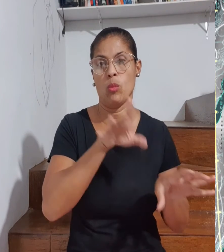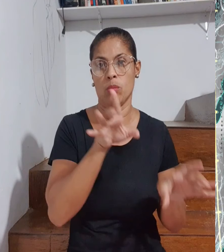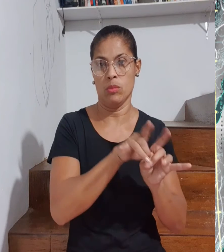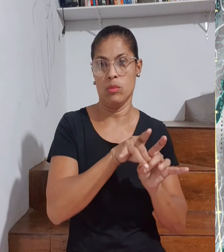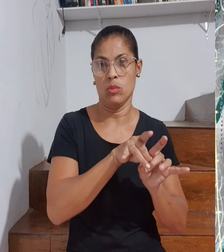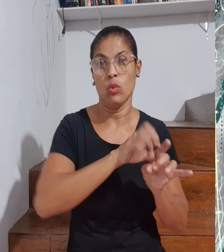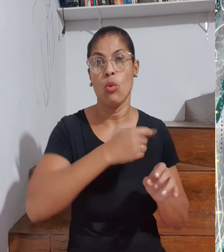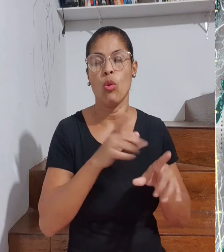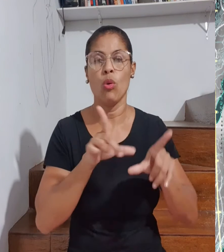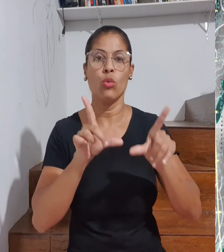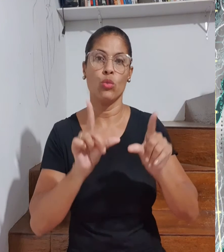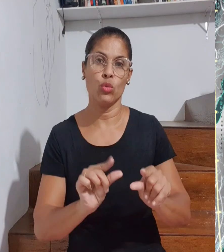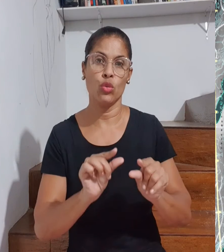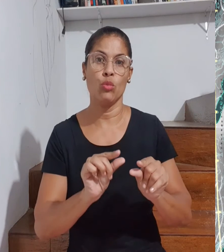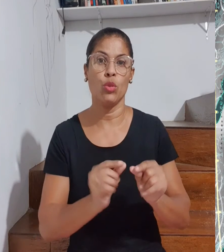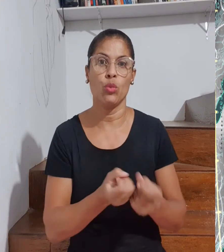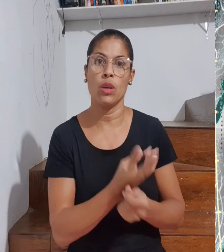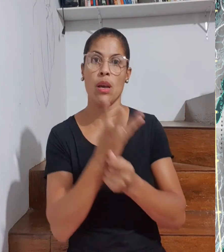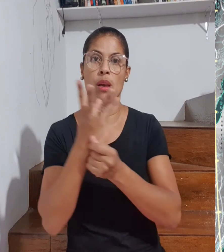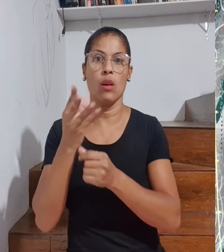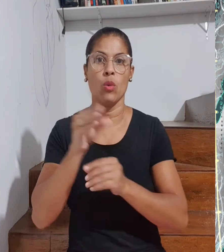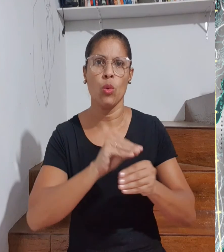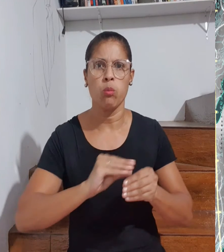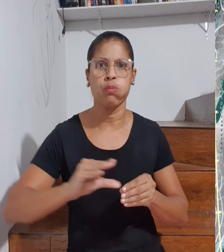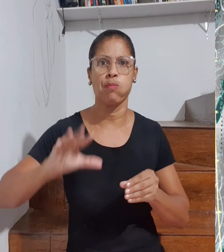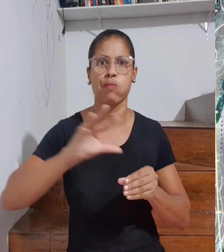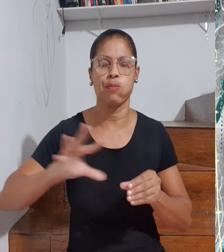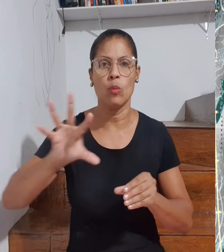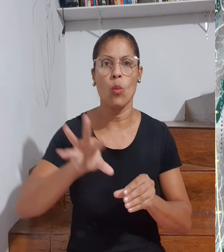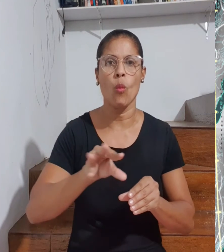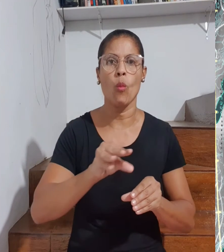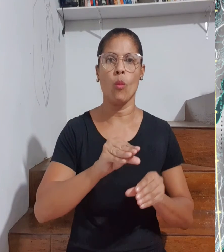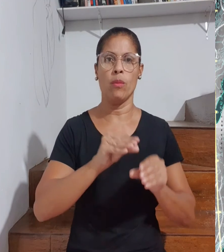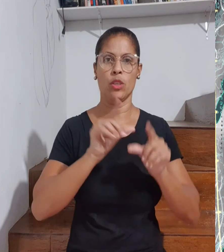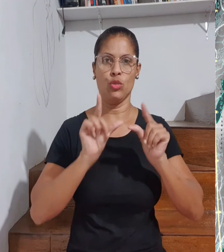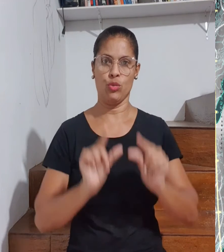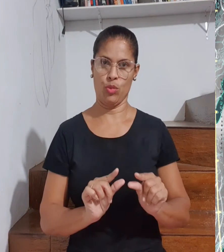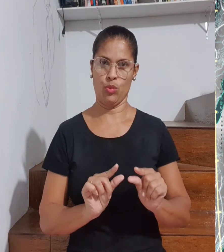receptores ou pela diminuição das concentrações de acetilcolina no organismo.